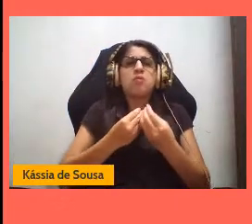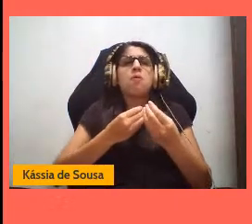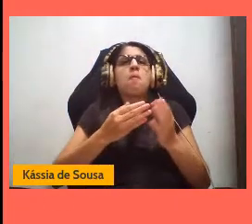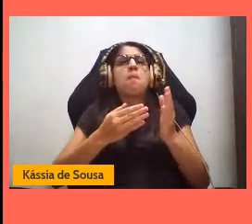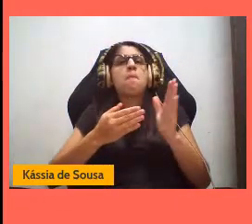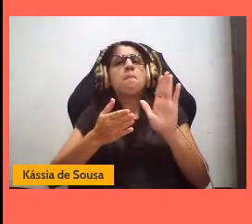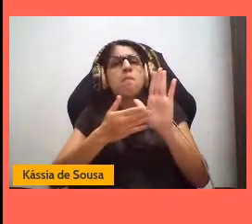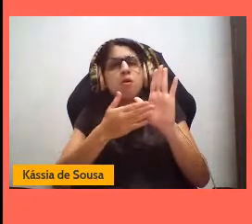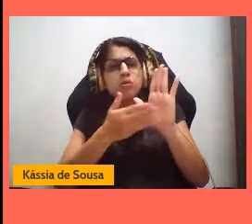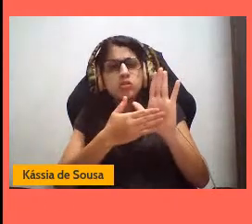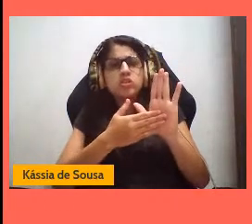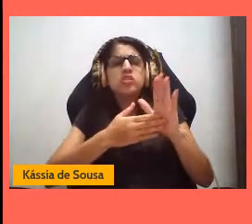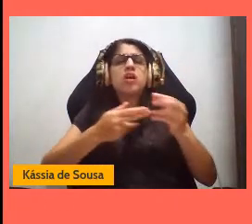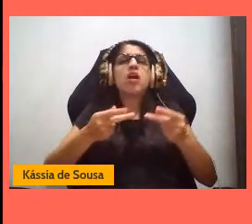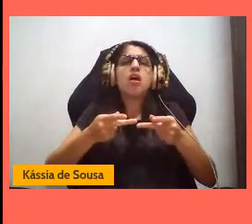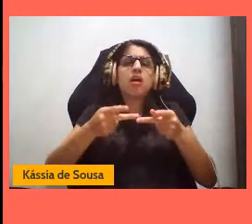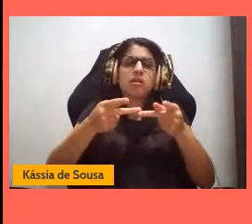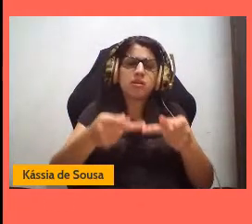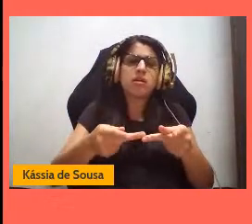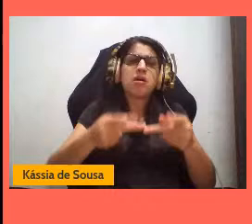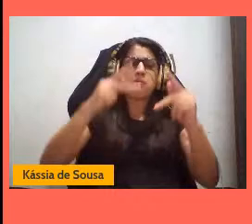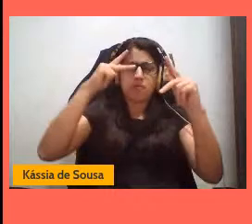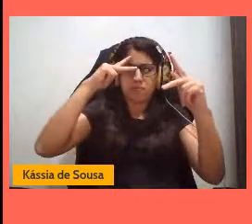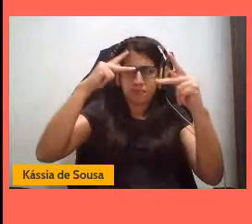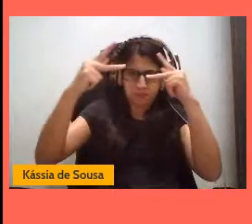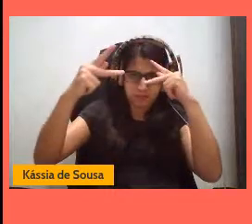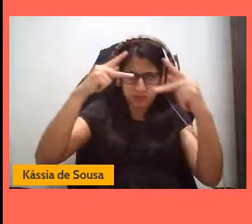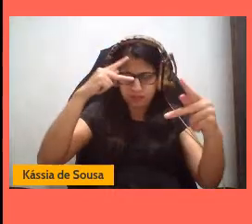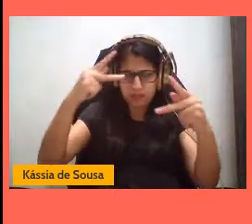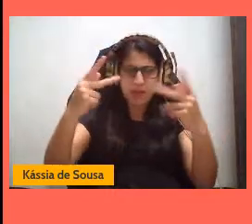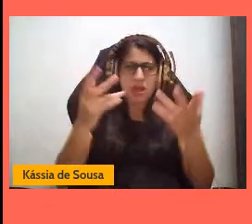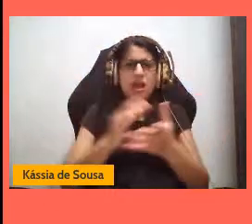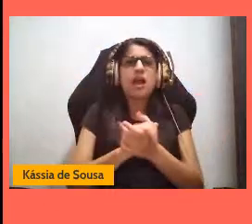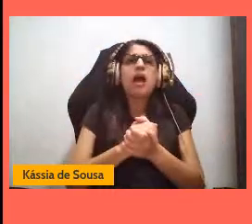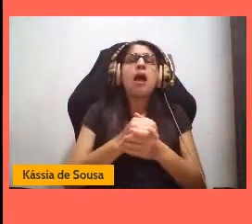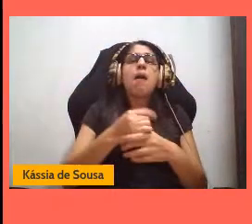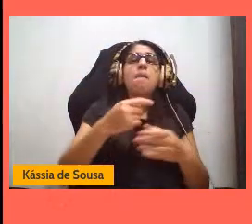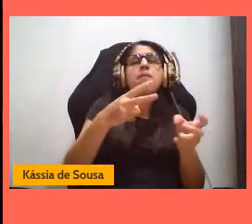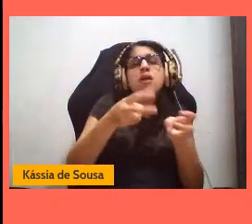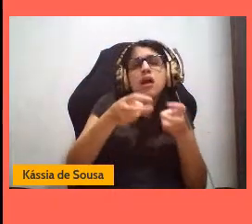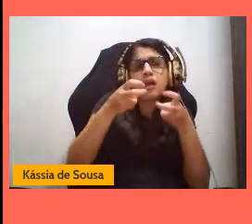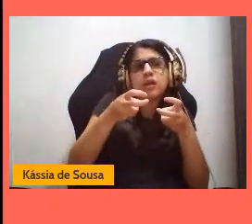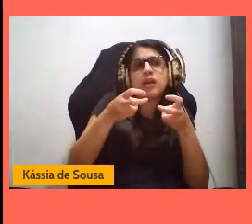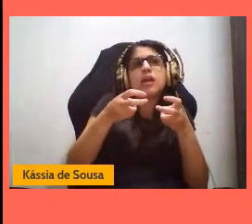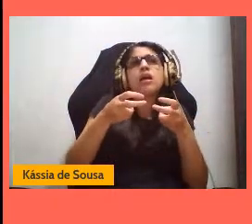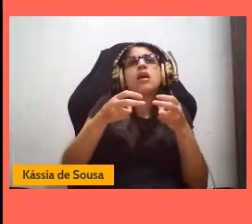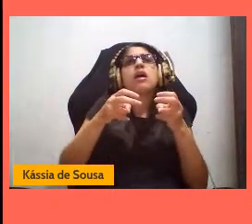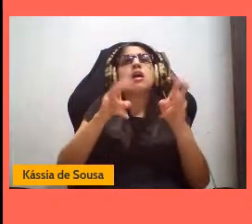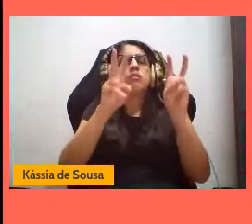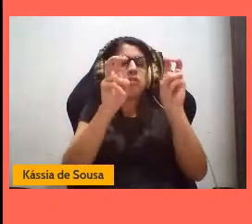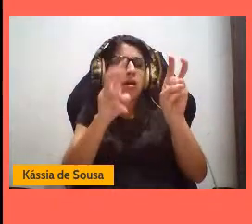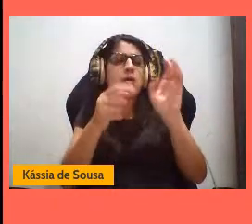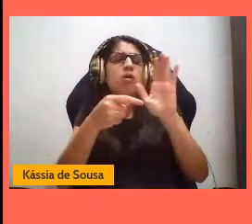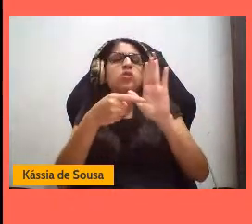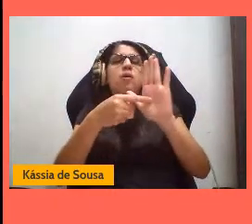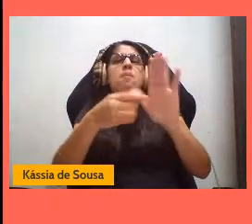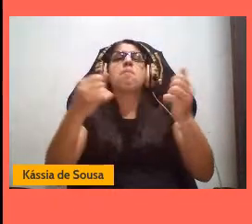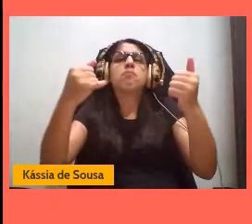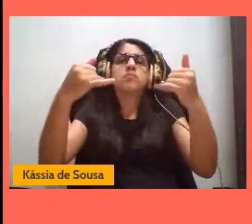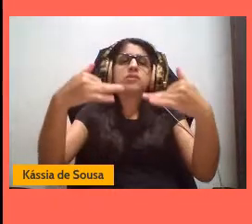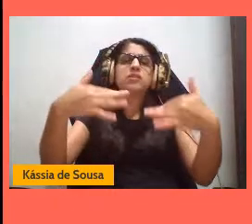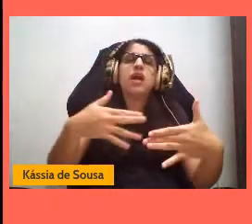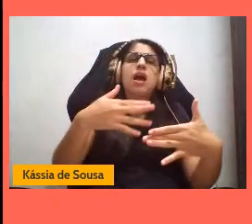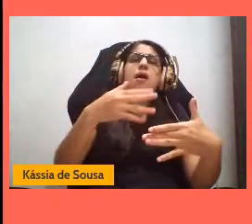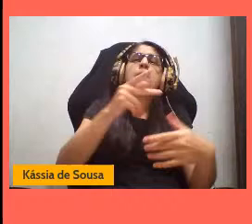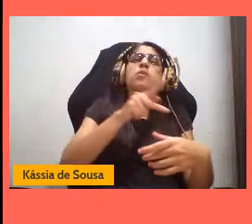que a gente conseguiu ver o resultado disso na própria mostra, vendo a Anne falar sobre, né, vendo a Anne explicar.